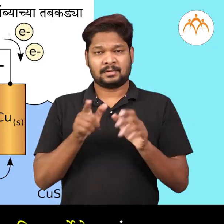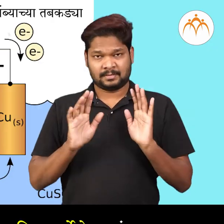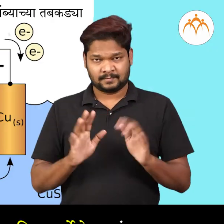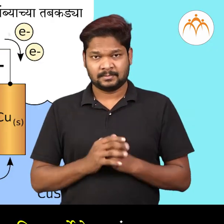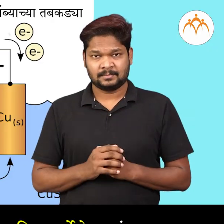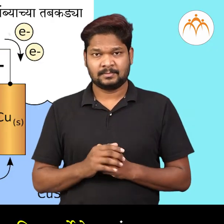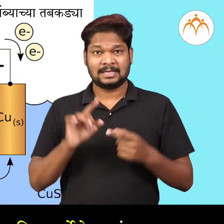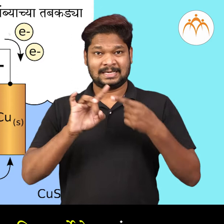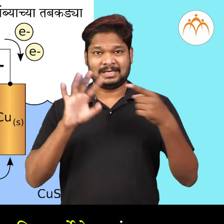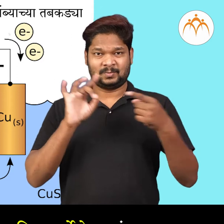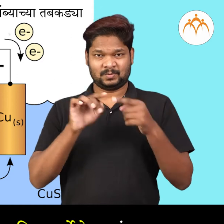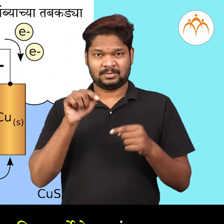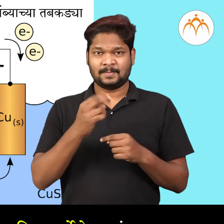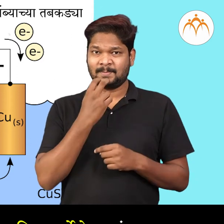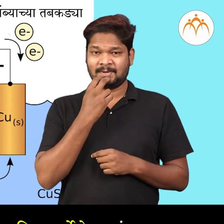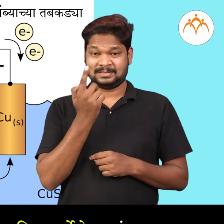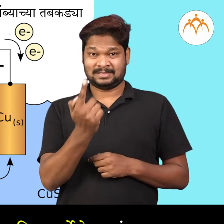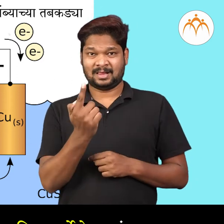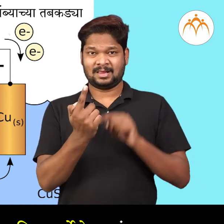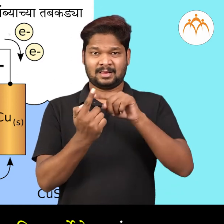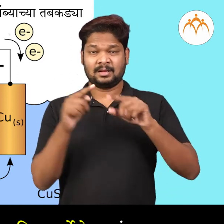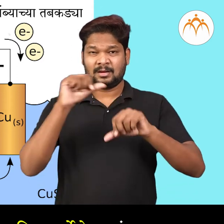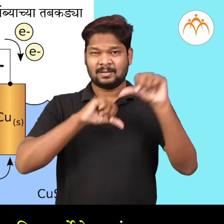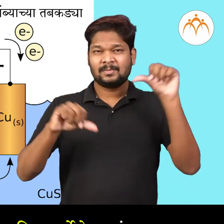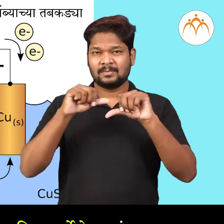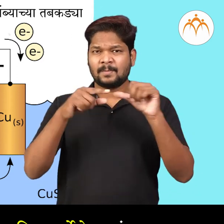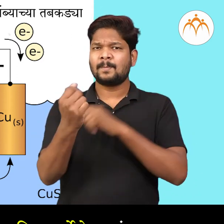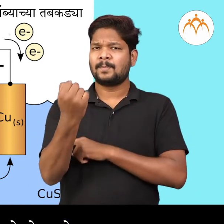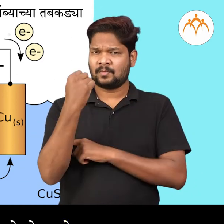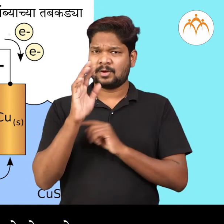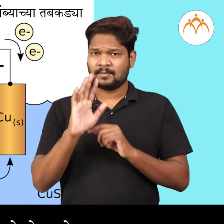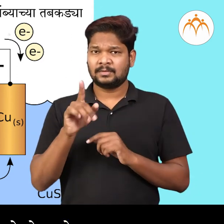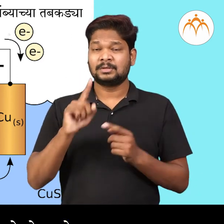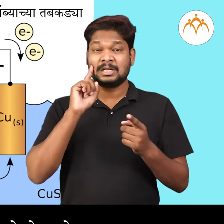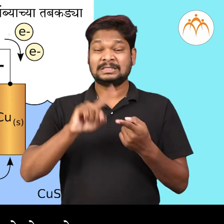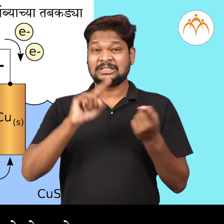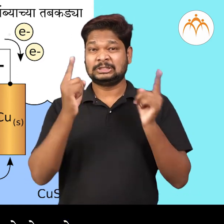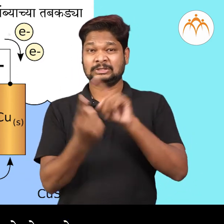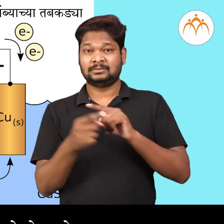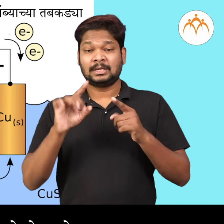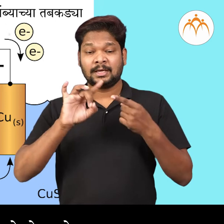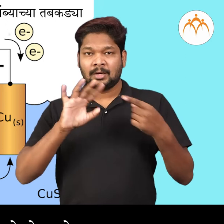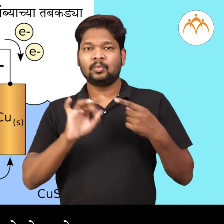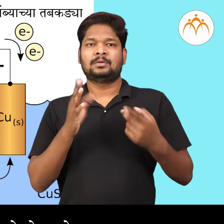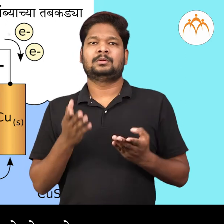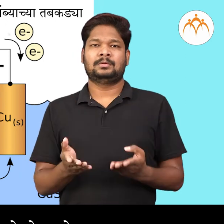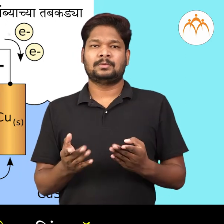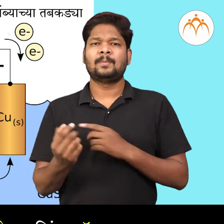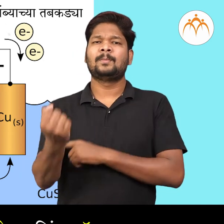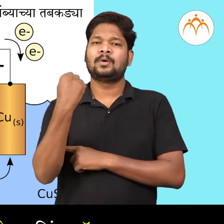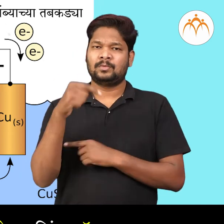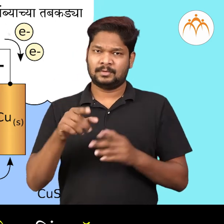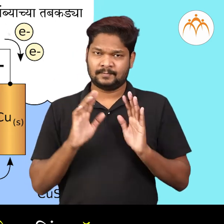इलेक्ट्रिक - अधिक रासायनिक ऊर्जा से रूपांतरण इलेक्ट्रिक ऊर्जित के लिए